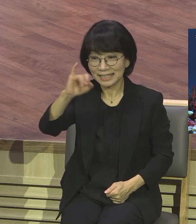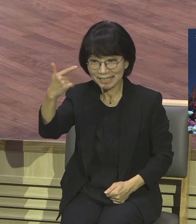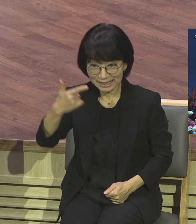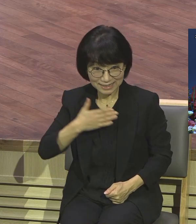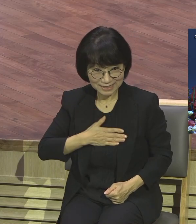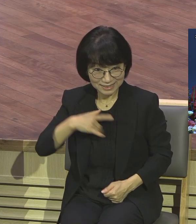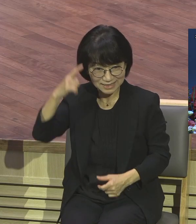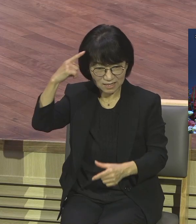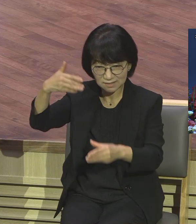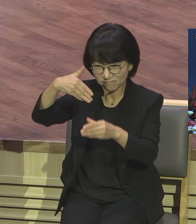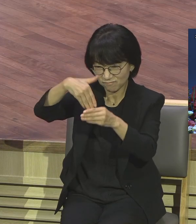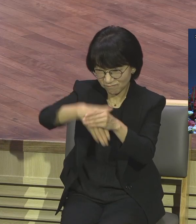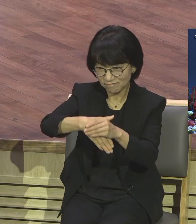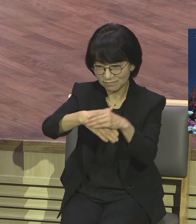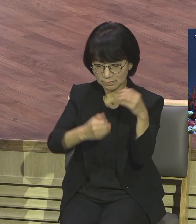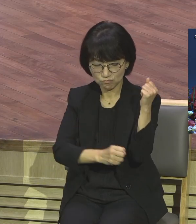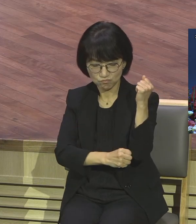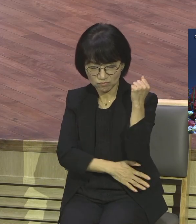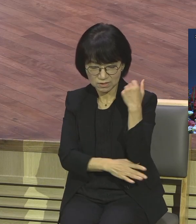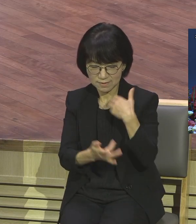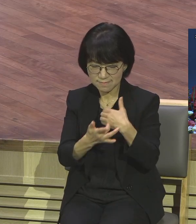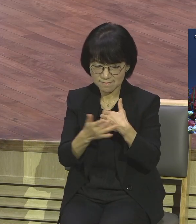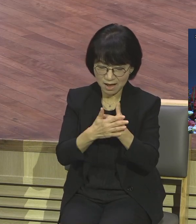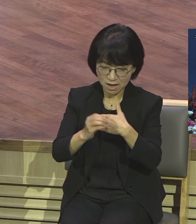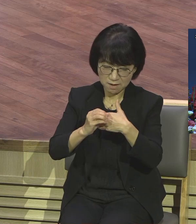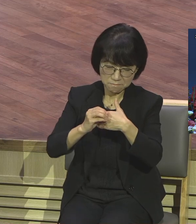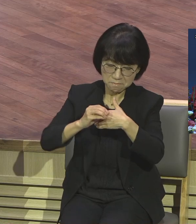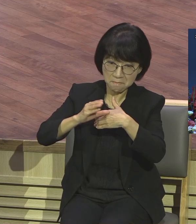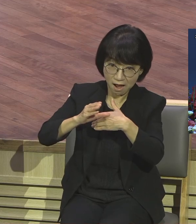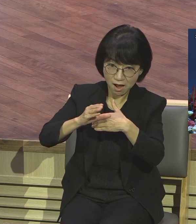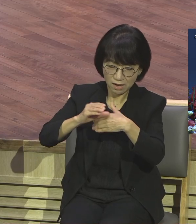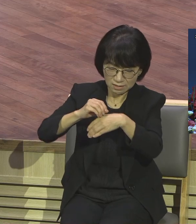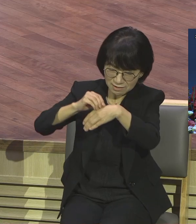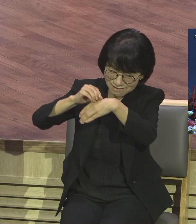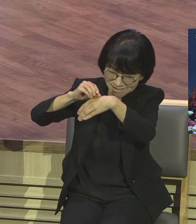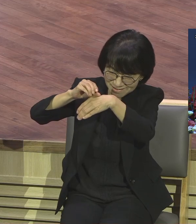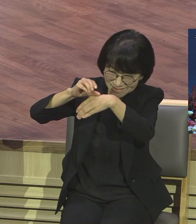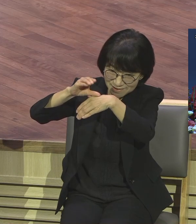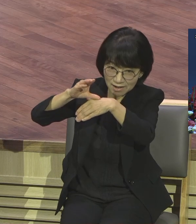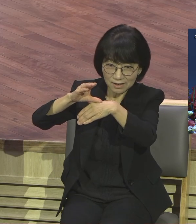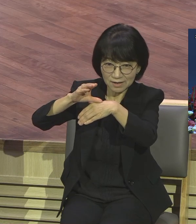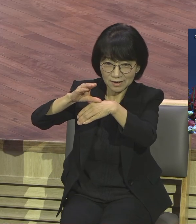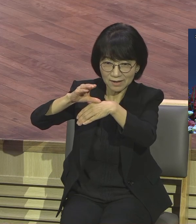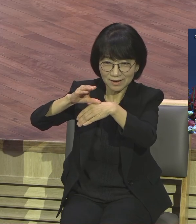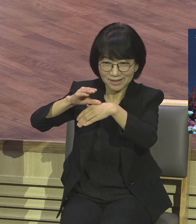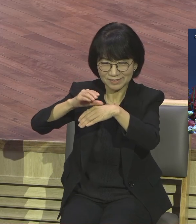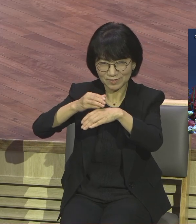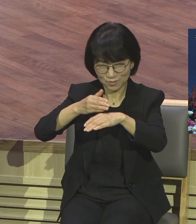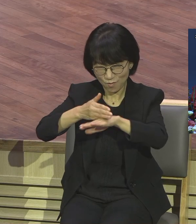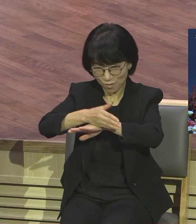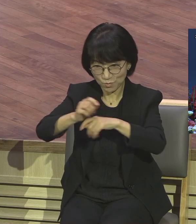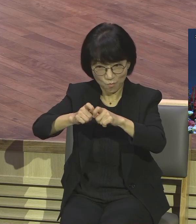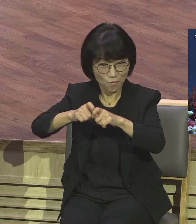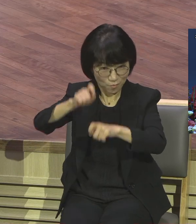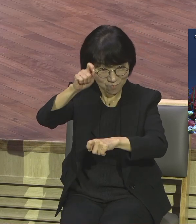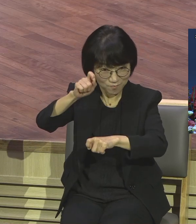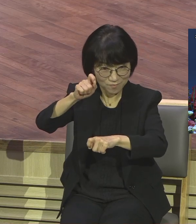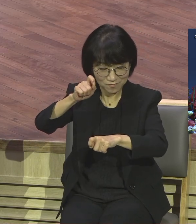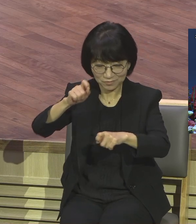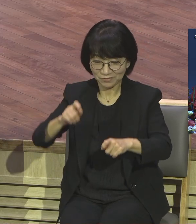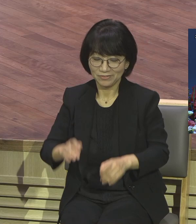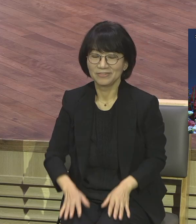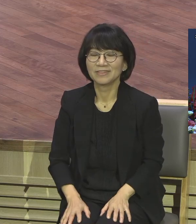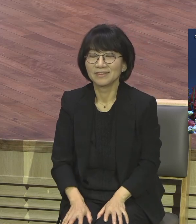그냥 내립니까? 체질, 체질, 이거는 뭐 더 중요한 말이죠. 그 삶의 현장에서 우리가 살아있는